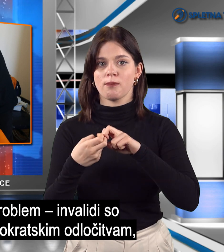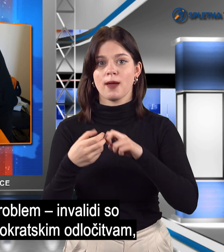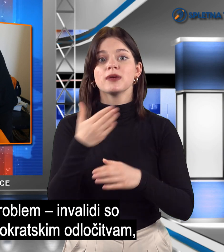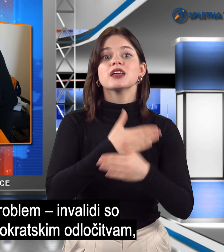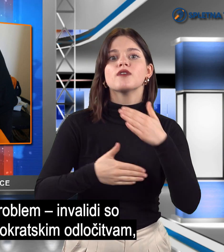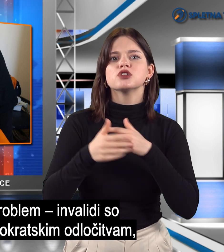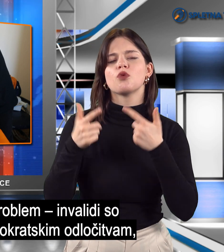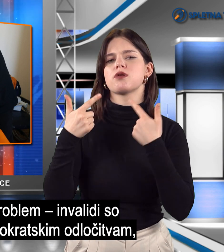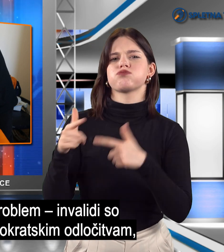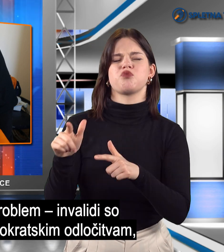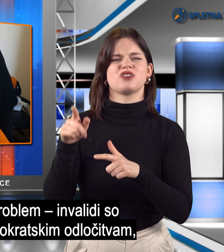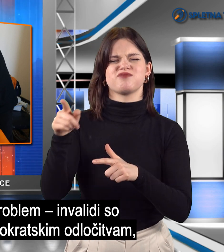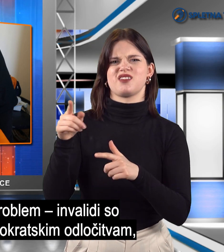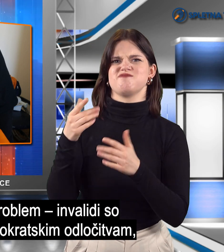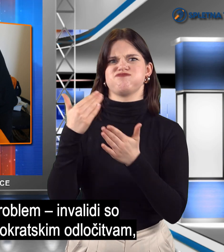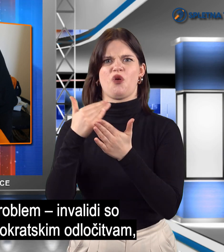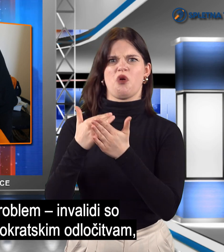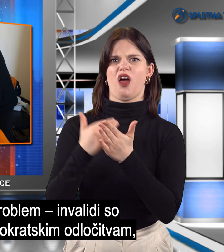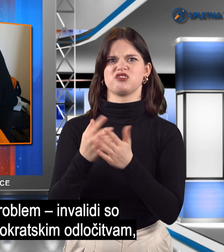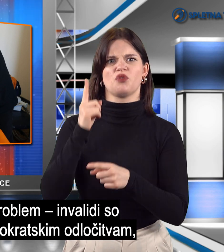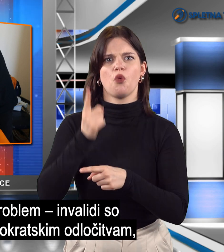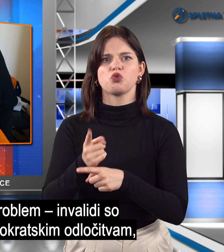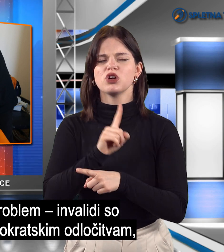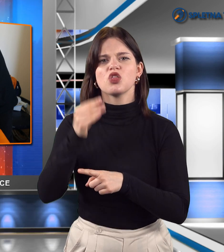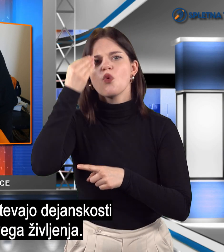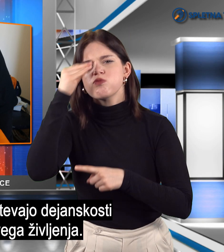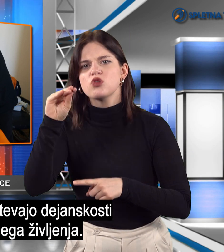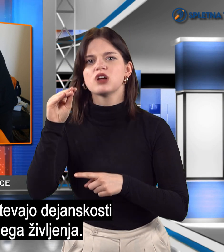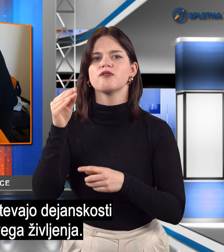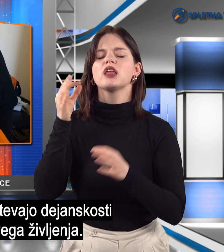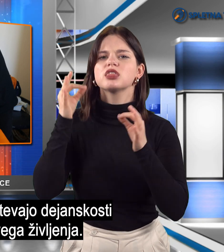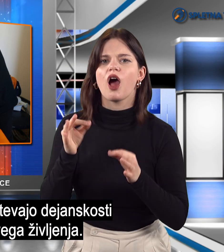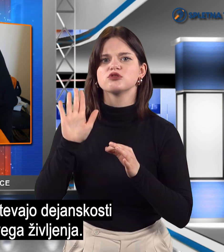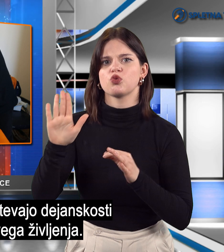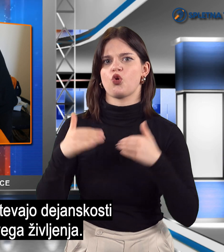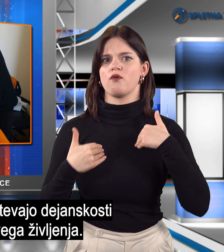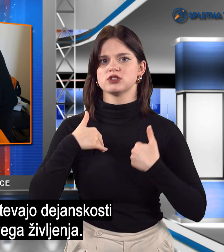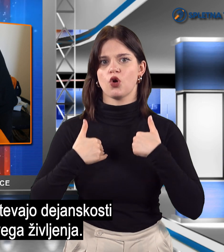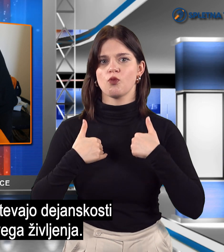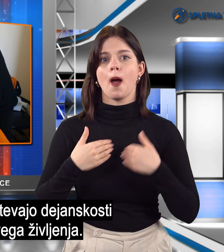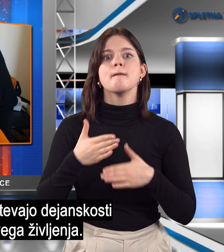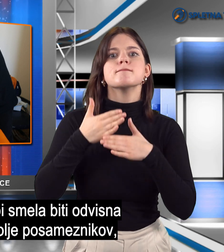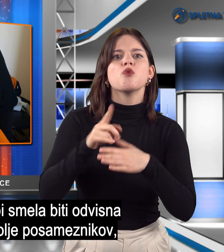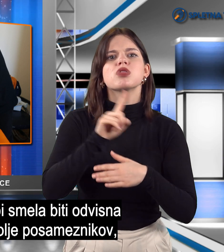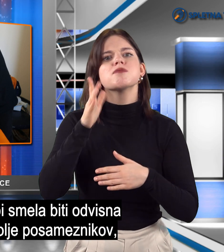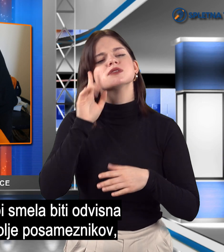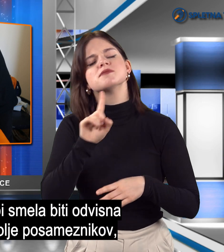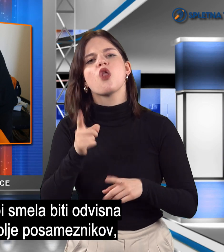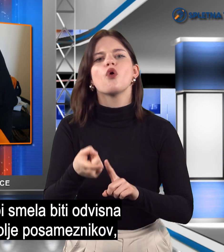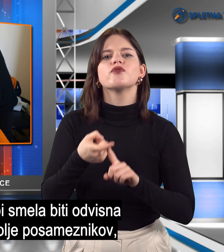so prepuščeni birokratskim odločitvam, ki ne upoštevajo dejanskosti njihovega življenja. Pomoč ne bi smela biti odvisna